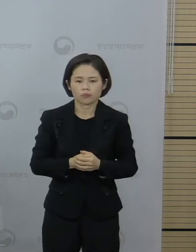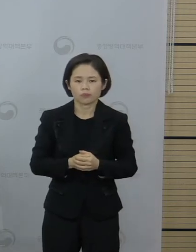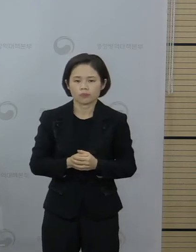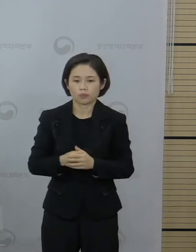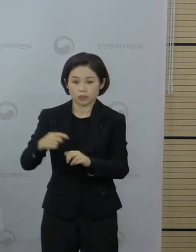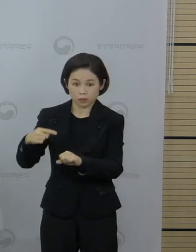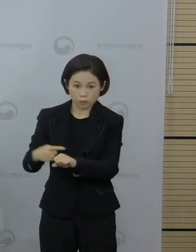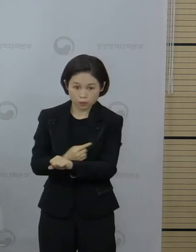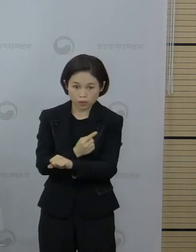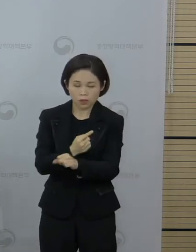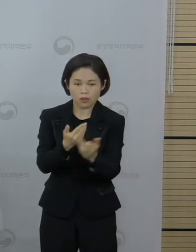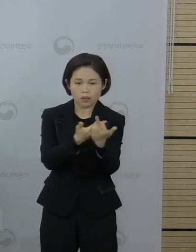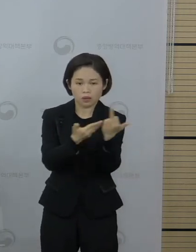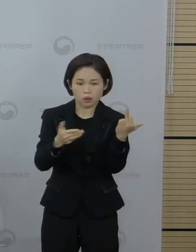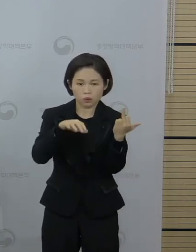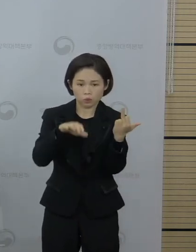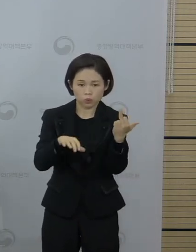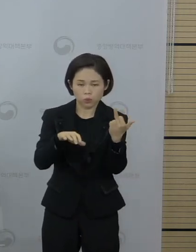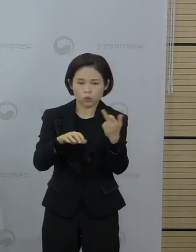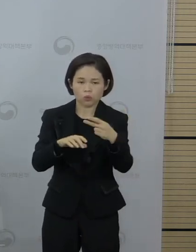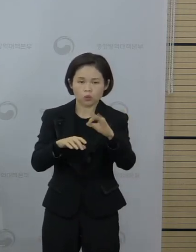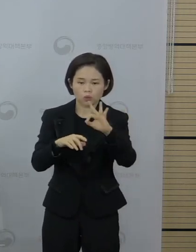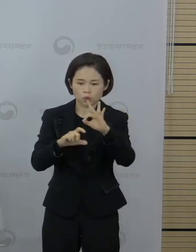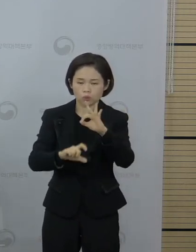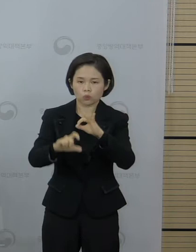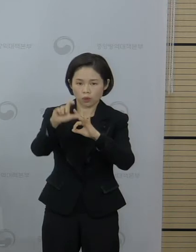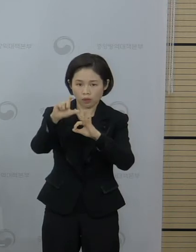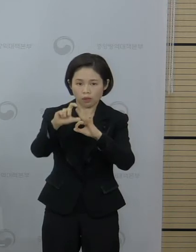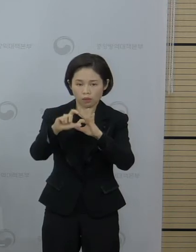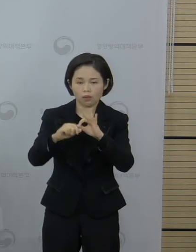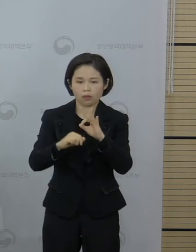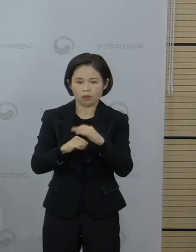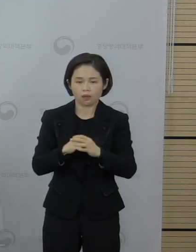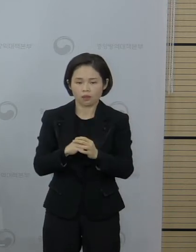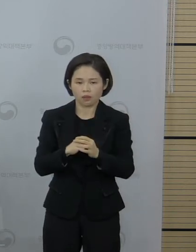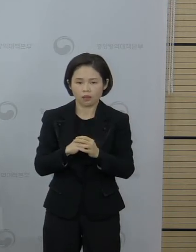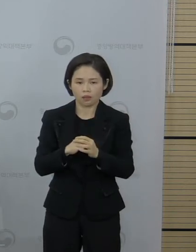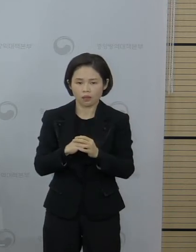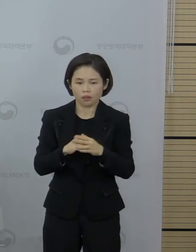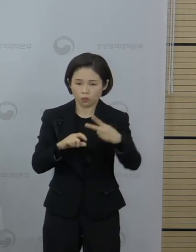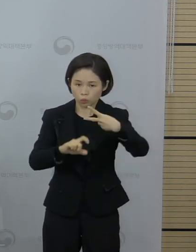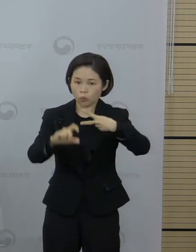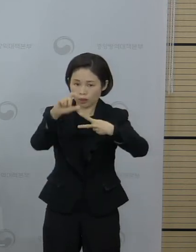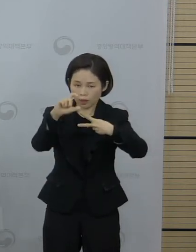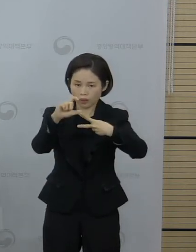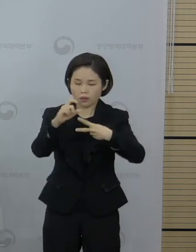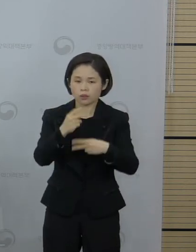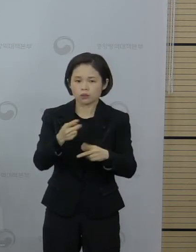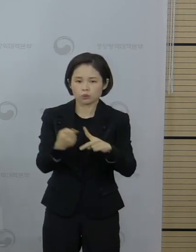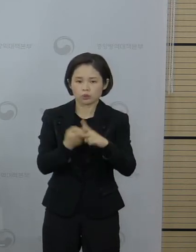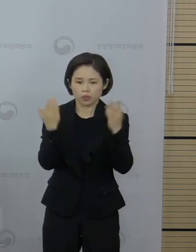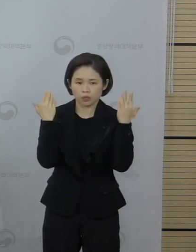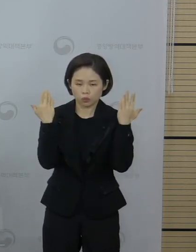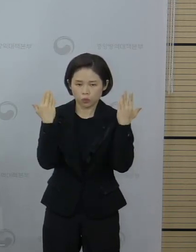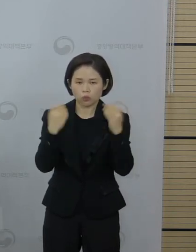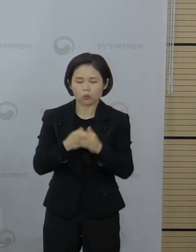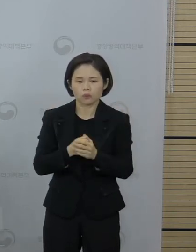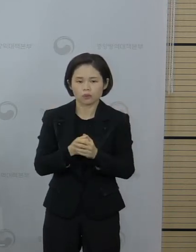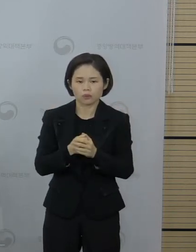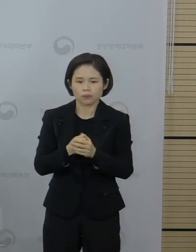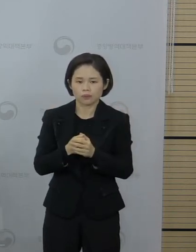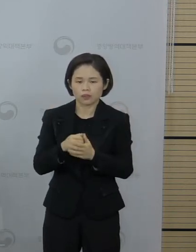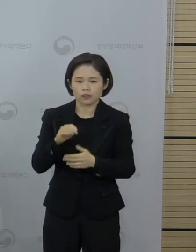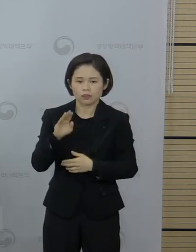기타 강원도 동해시 초등학교에 총 45명의 누적 확진자가 발견되었고, 역시